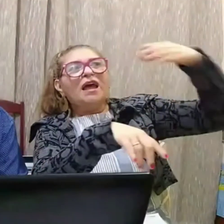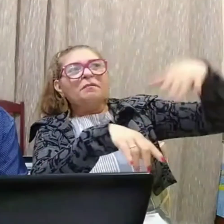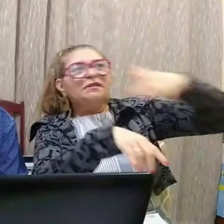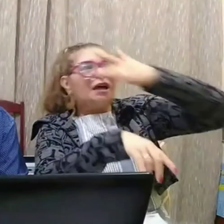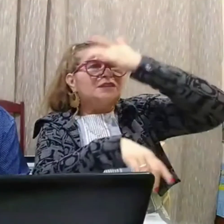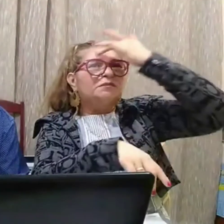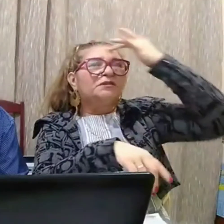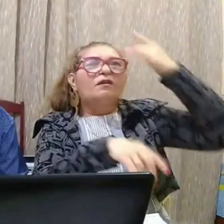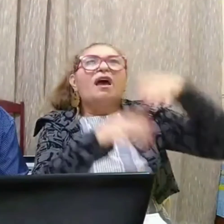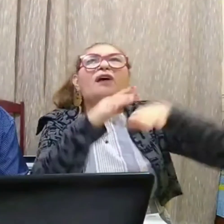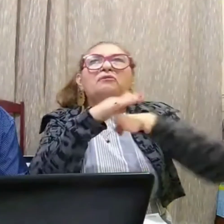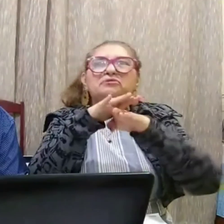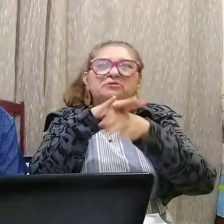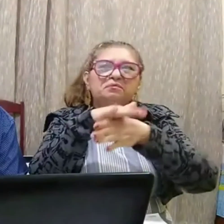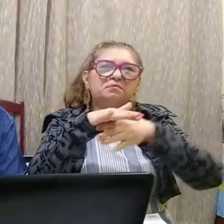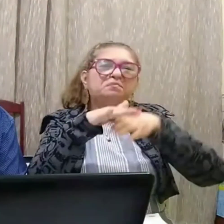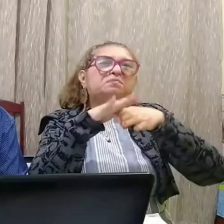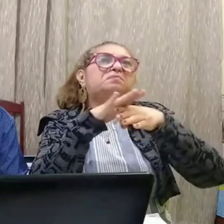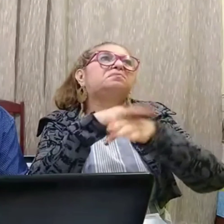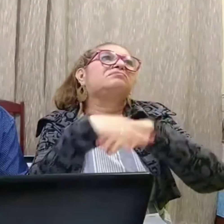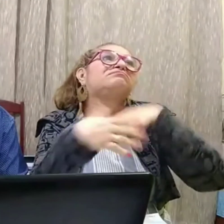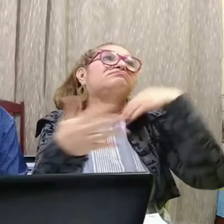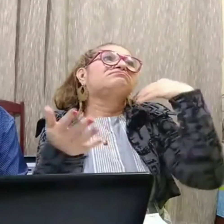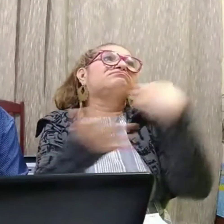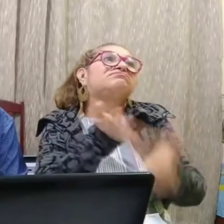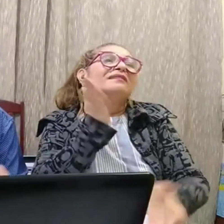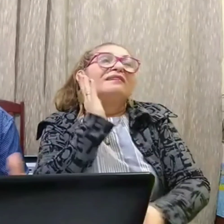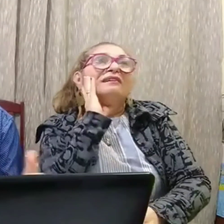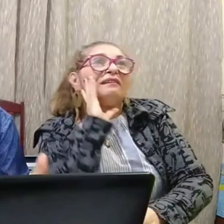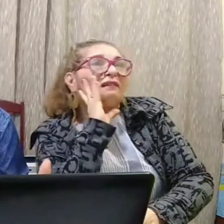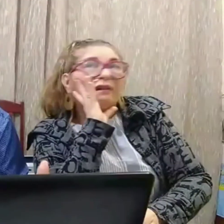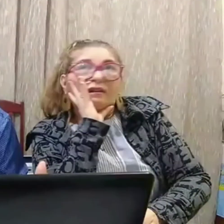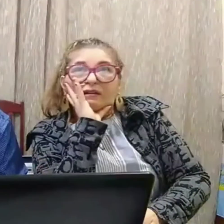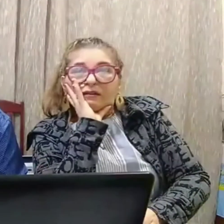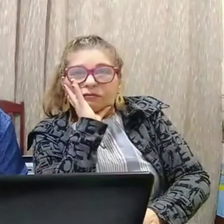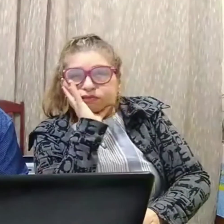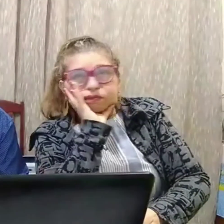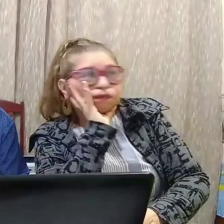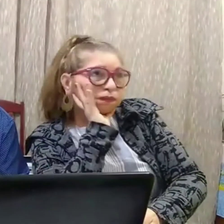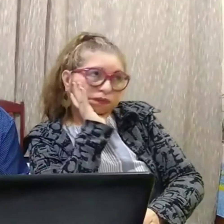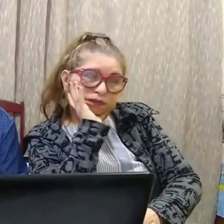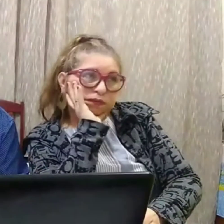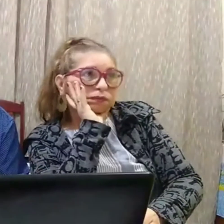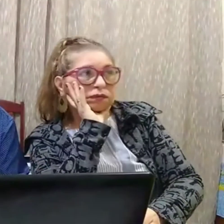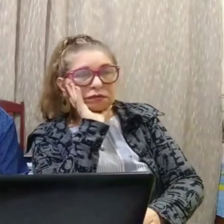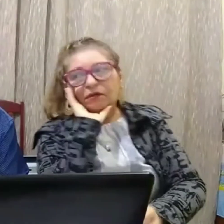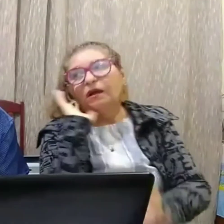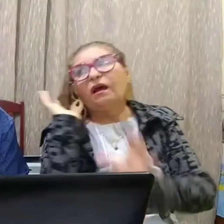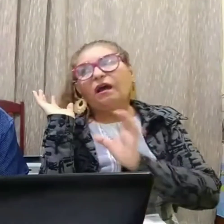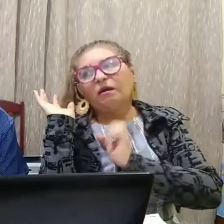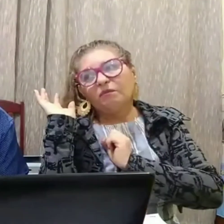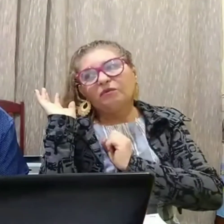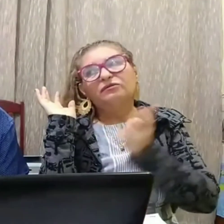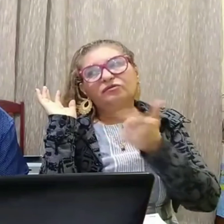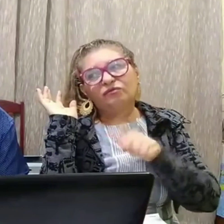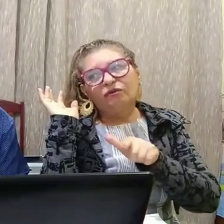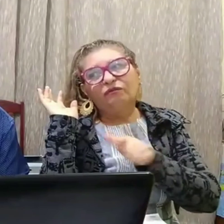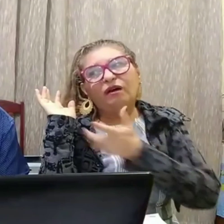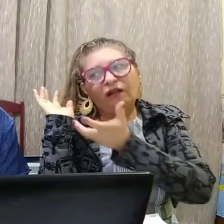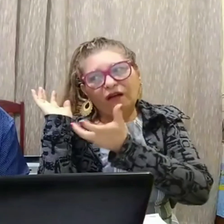se acostumando e terminam por encontrar outros amores e terminam abandonando o primeiro